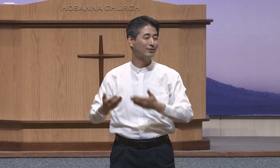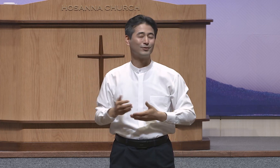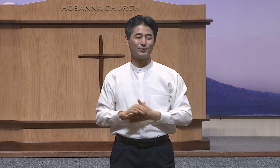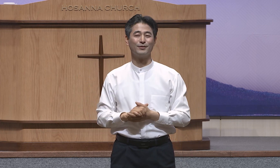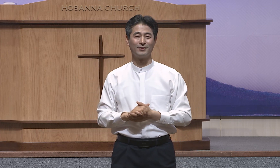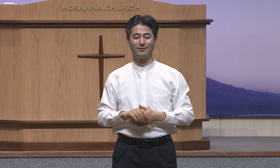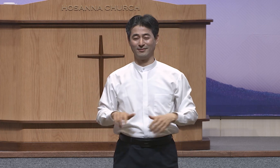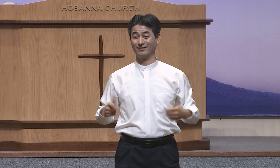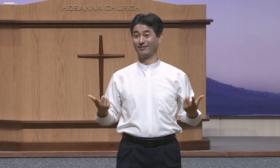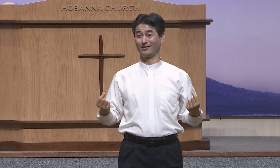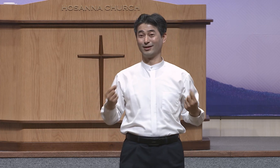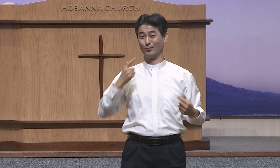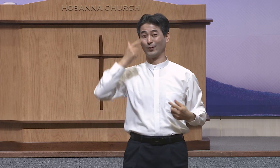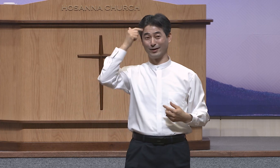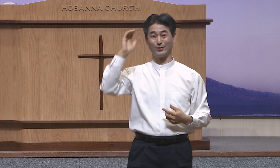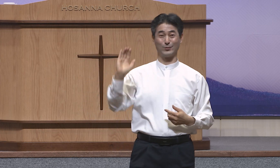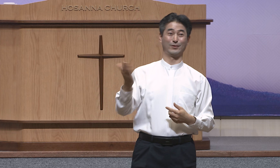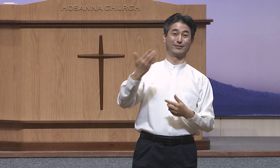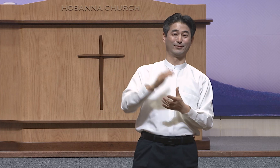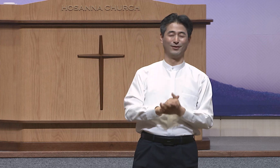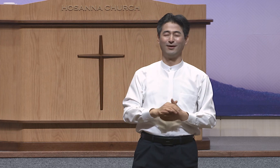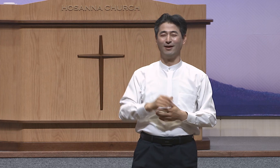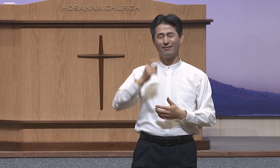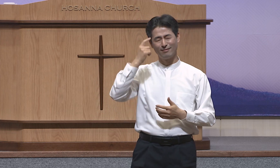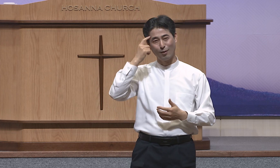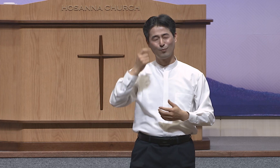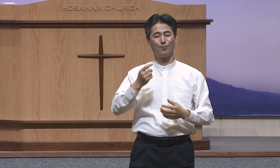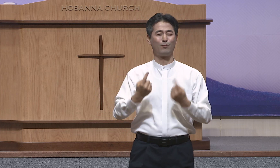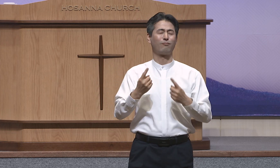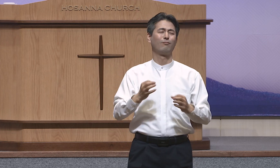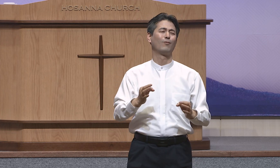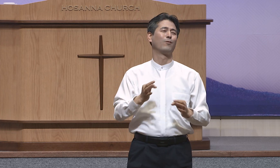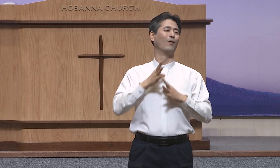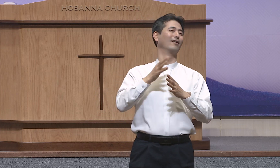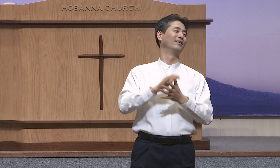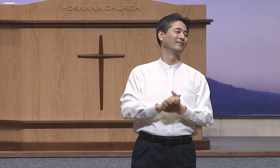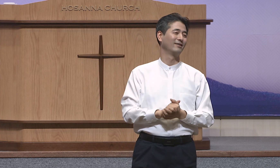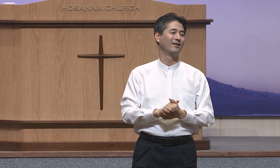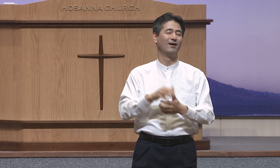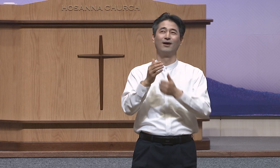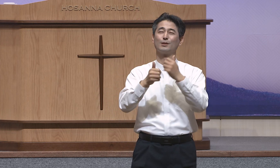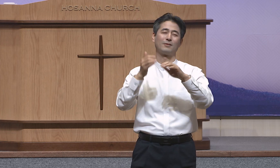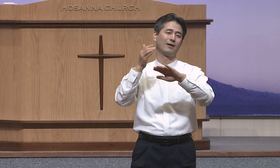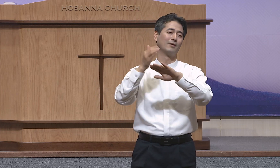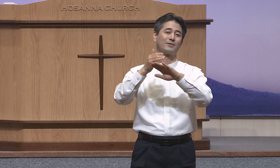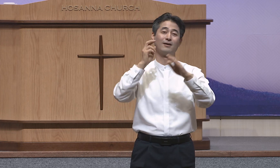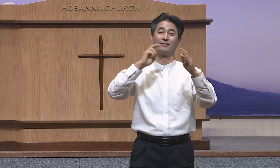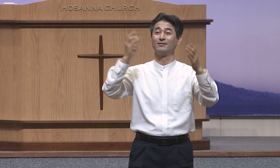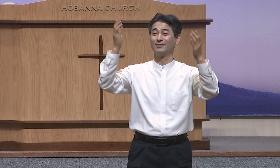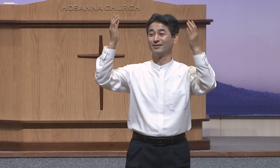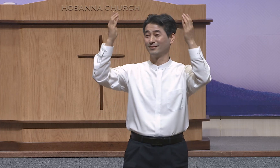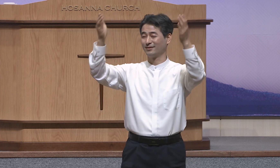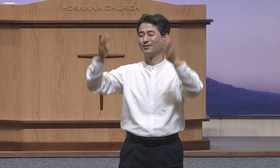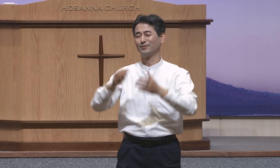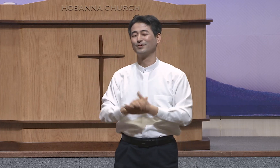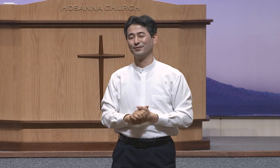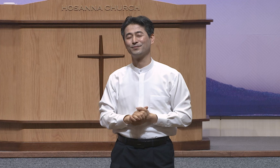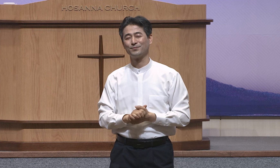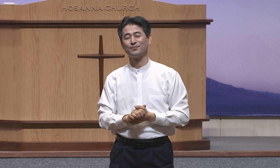몰랐기 때문에 그런 삶을 살았지만, 후에 하나님께서 저를 인도해 주시고 이 시간 제가